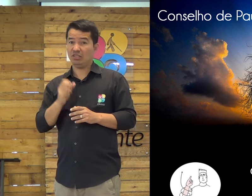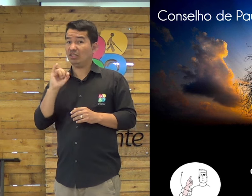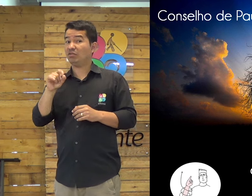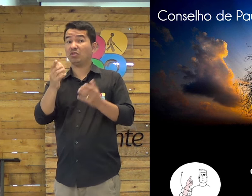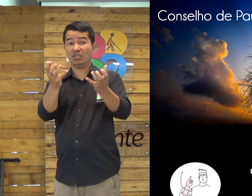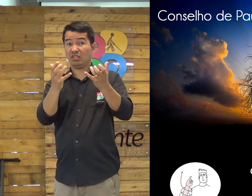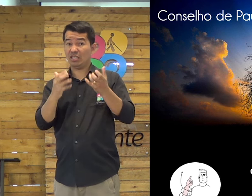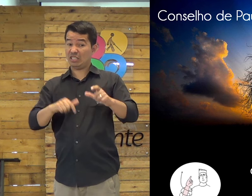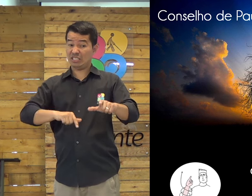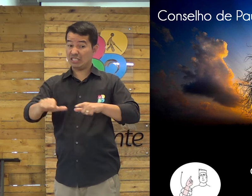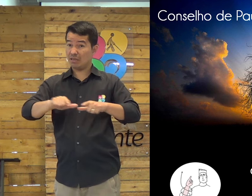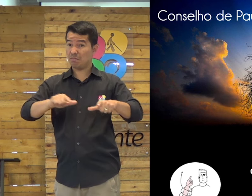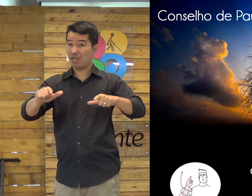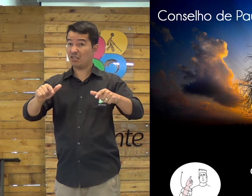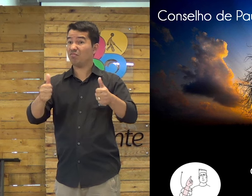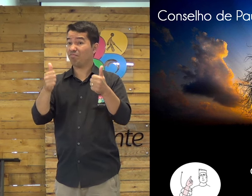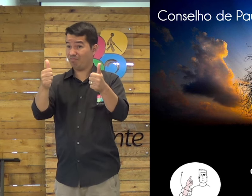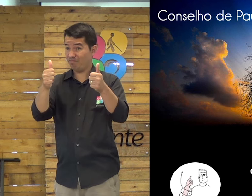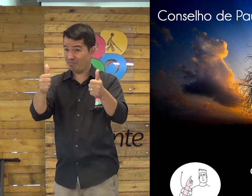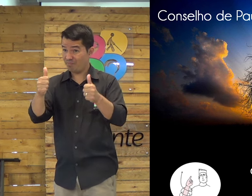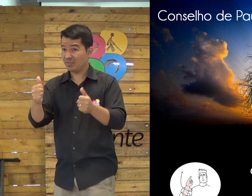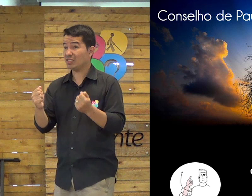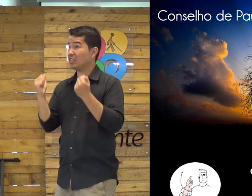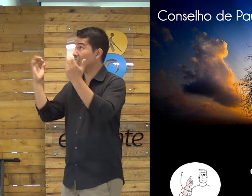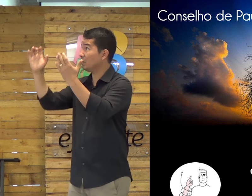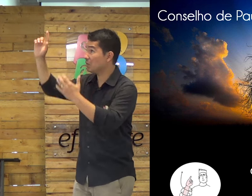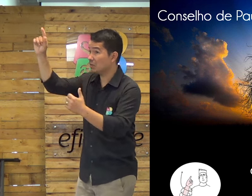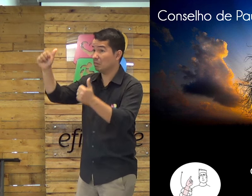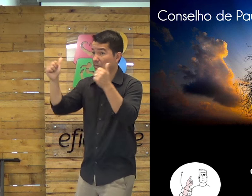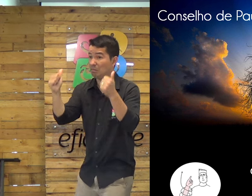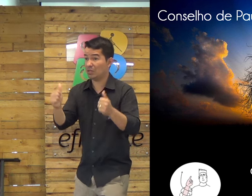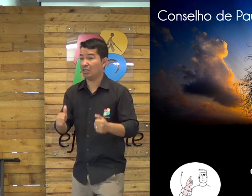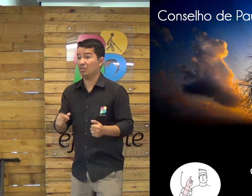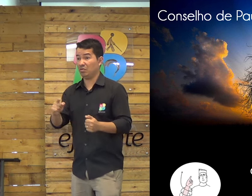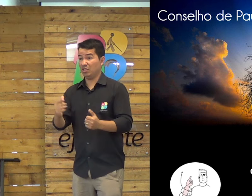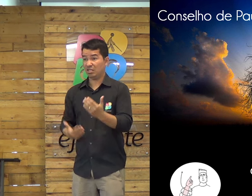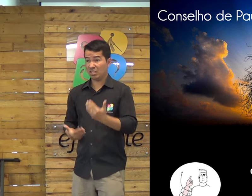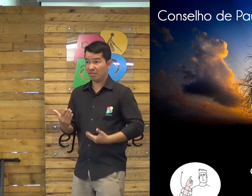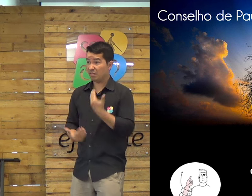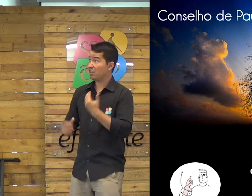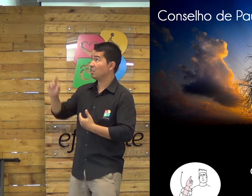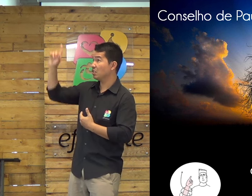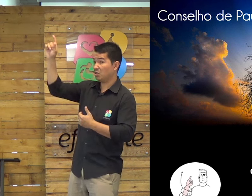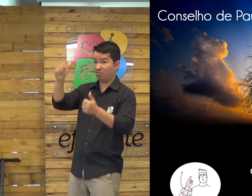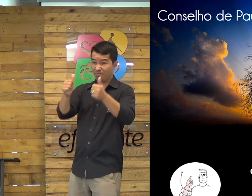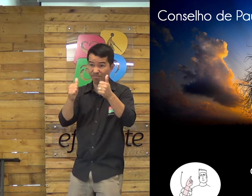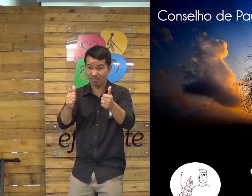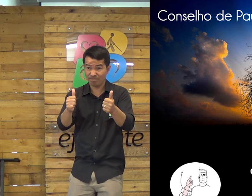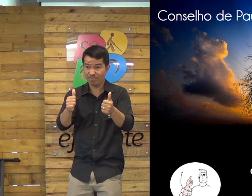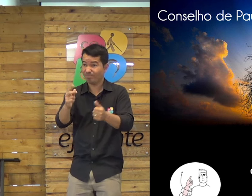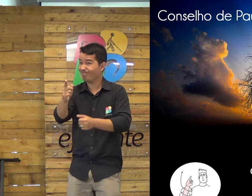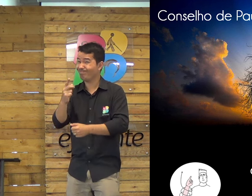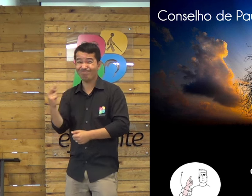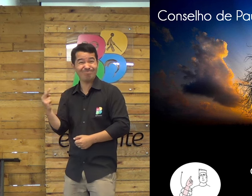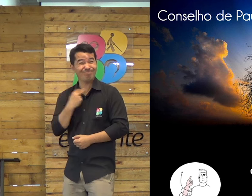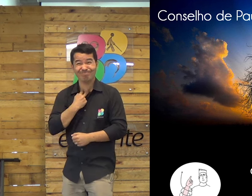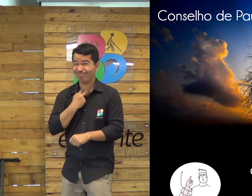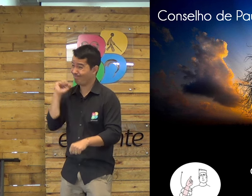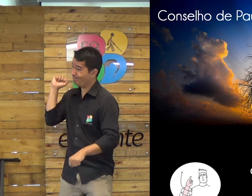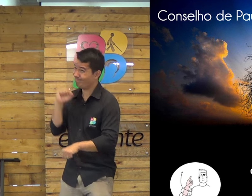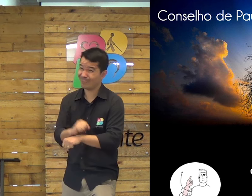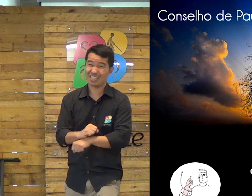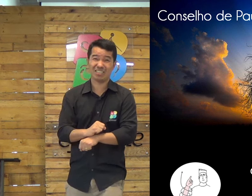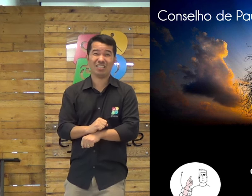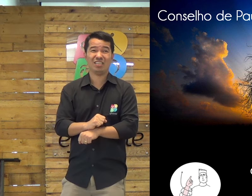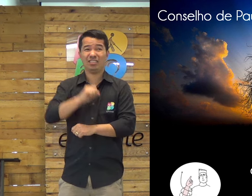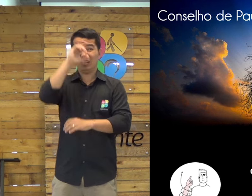Mas e você? Se você quer trabalhar, que ótimo! Se você serve, que ótimo.